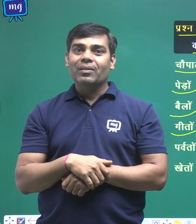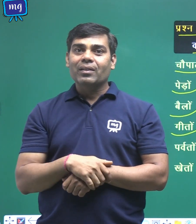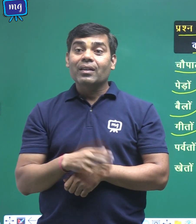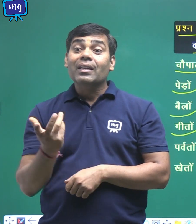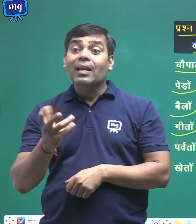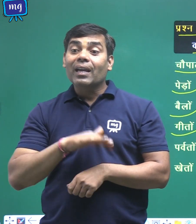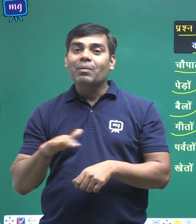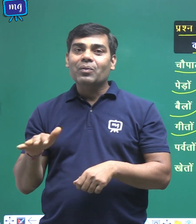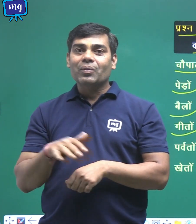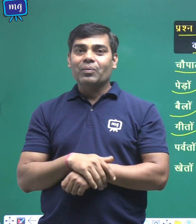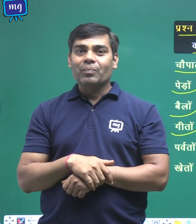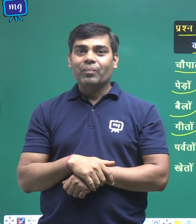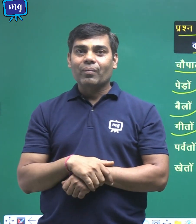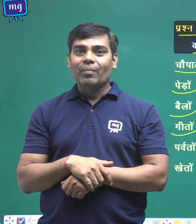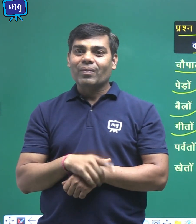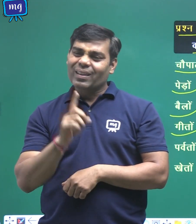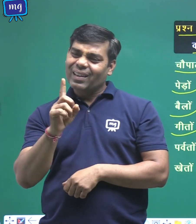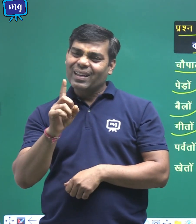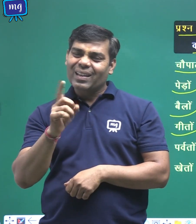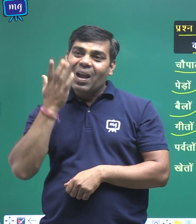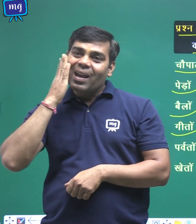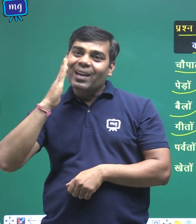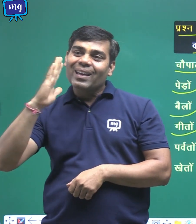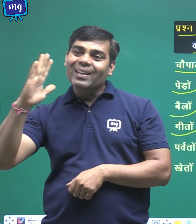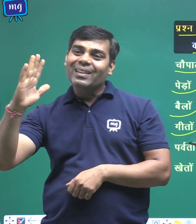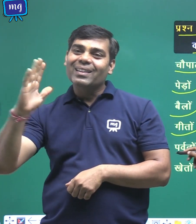क्या आएगा बच्चों? गीत।